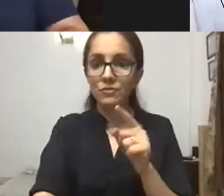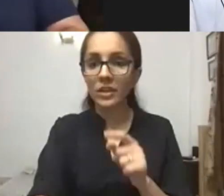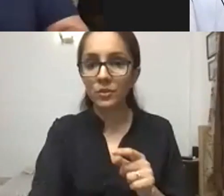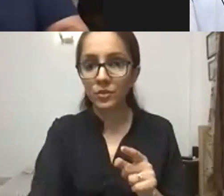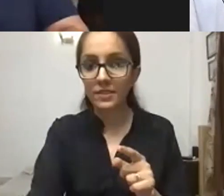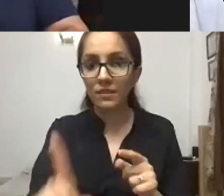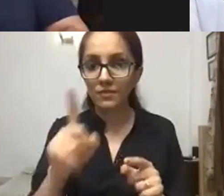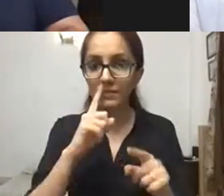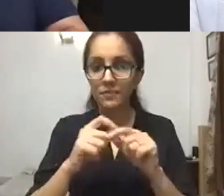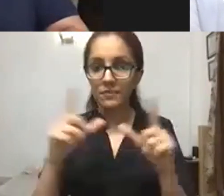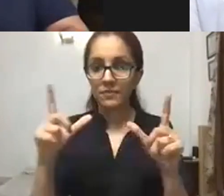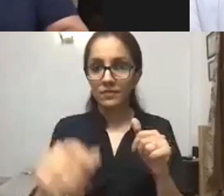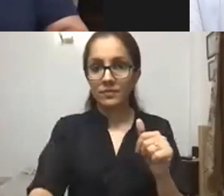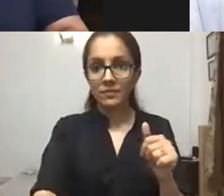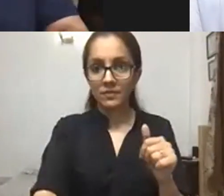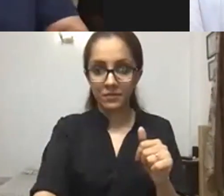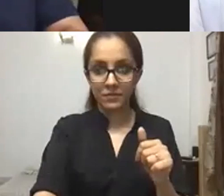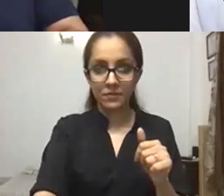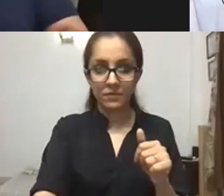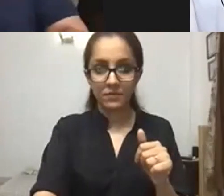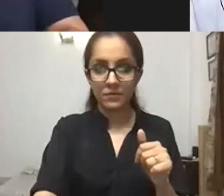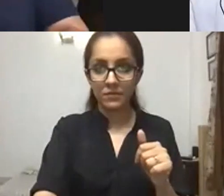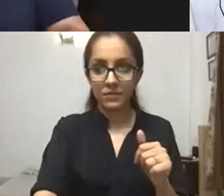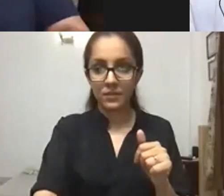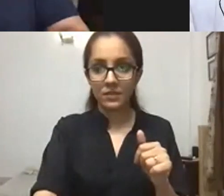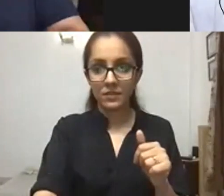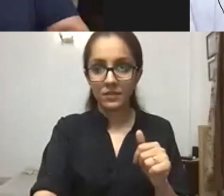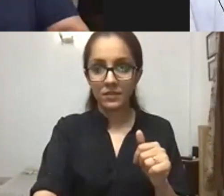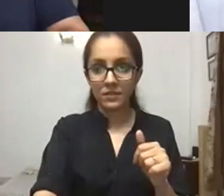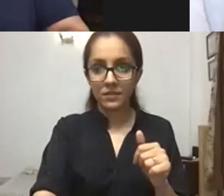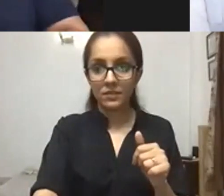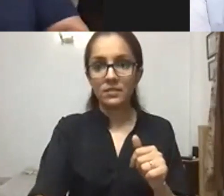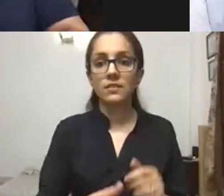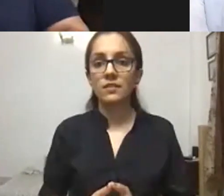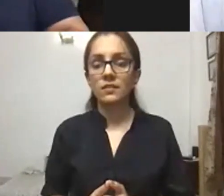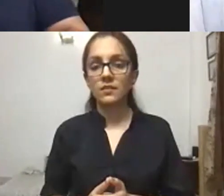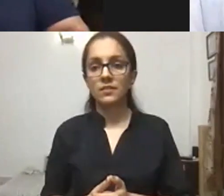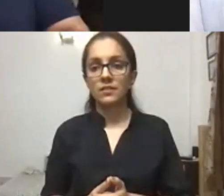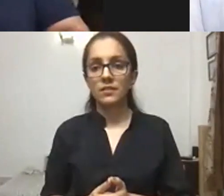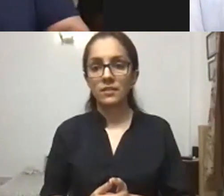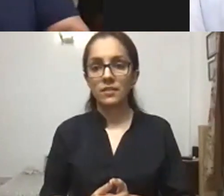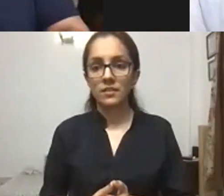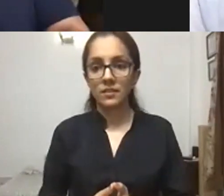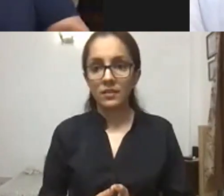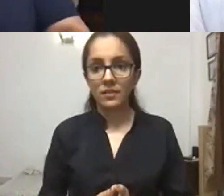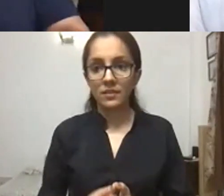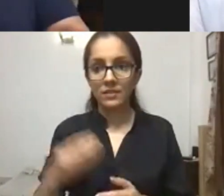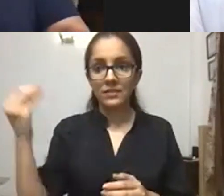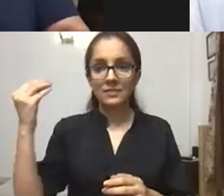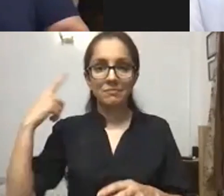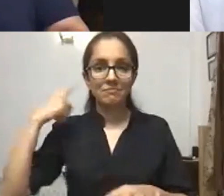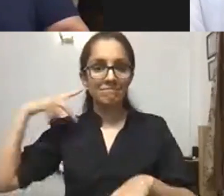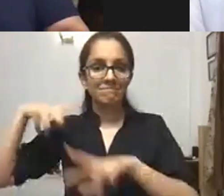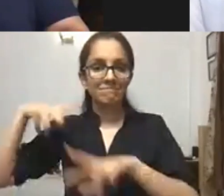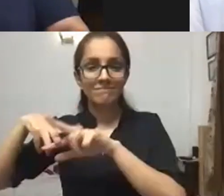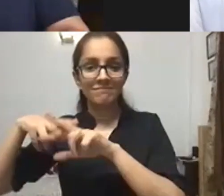You have to unmute yourself. విషయం అసలు కోవిడ్ గురించి నాకు చెప్తాను Yeah, అందరు వాళ్ళు there are a lot of people.